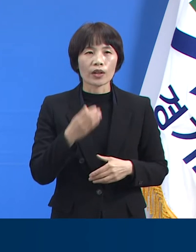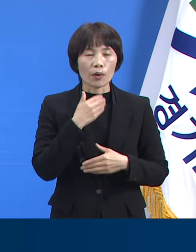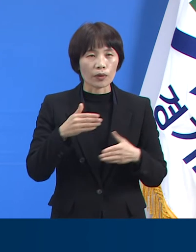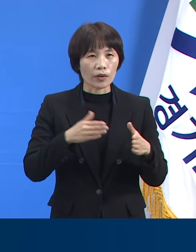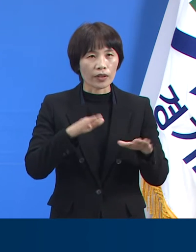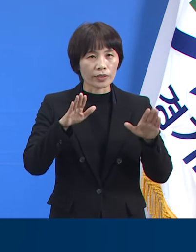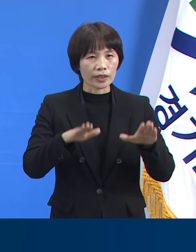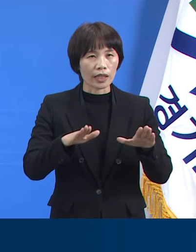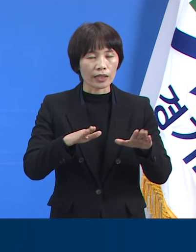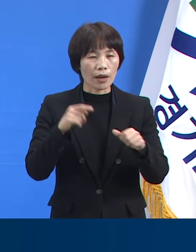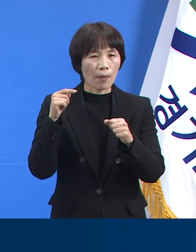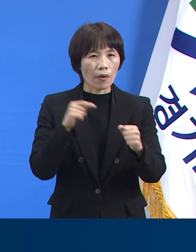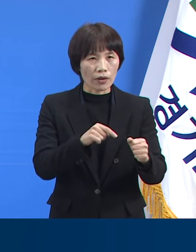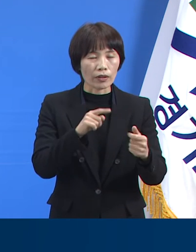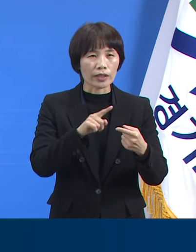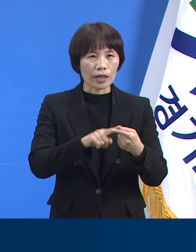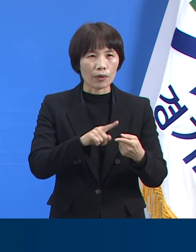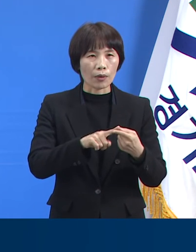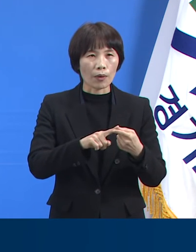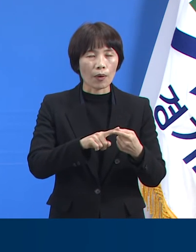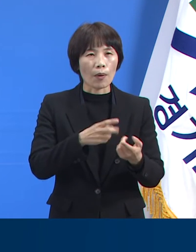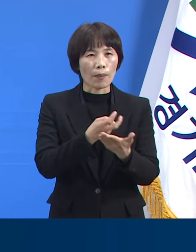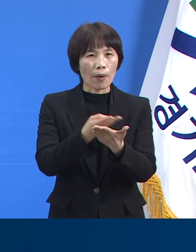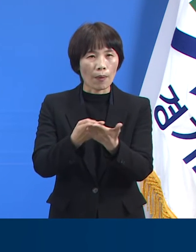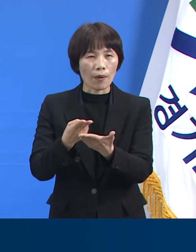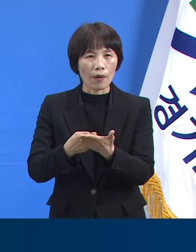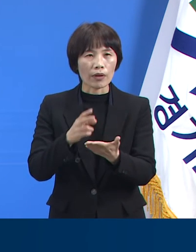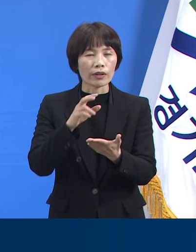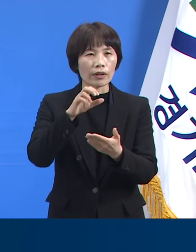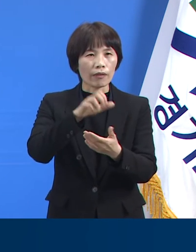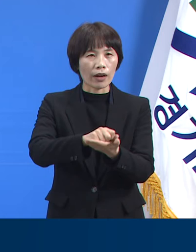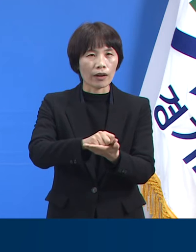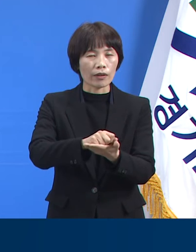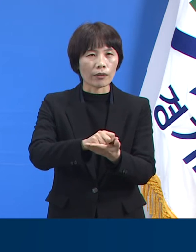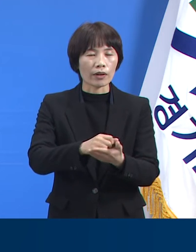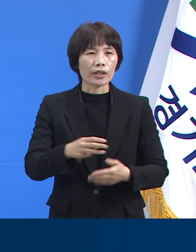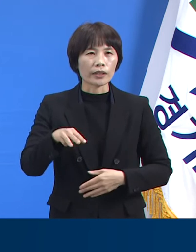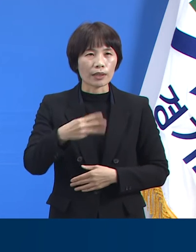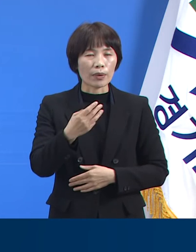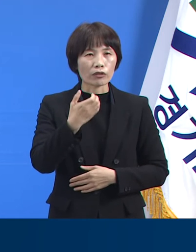경기도는 현재까지 행정명령과 감염병 전담병원 신규 지정을 통해